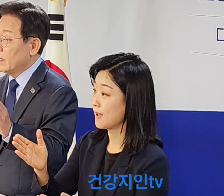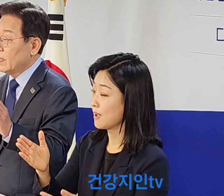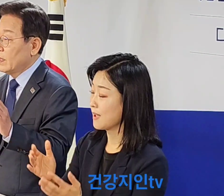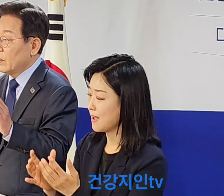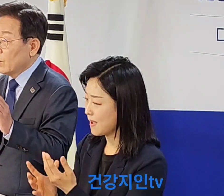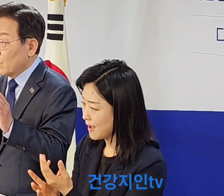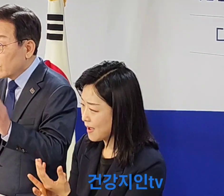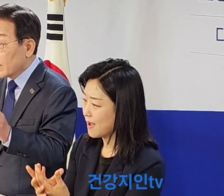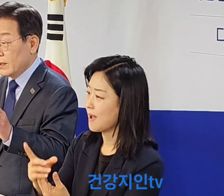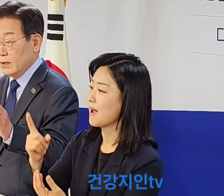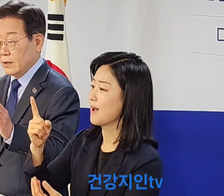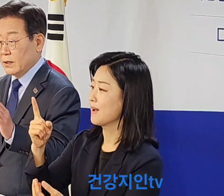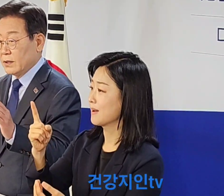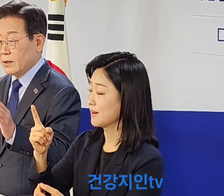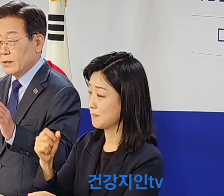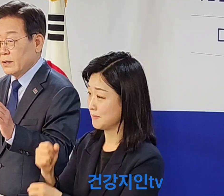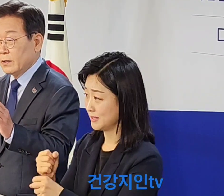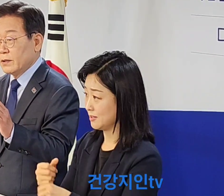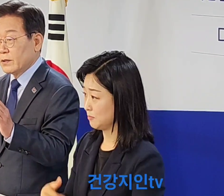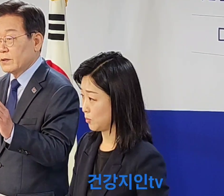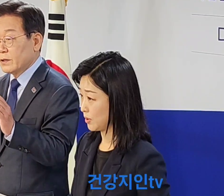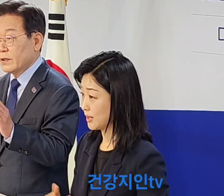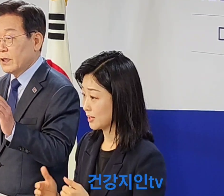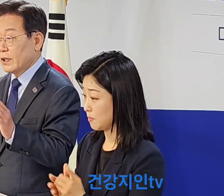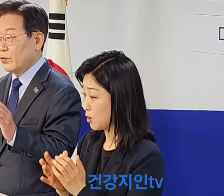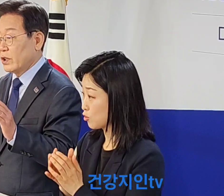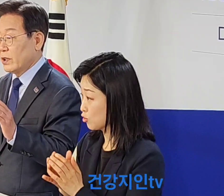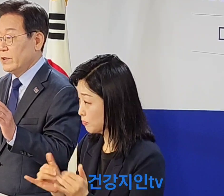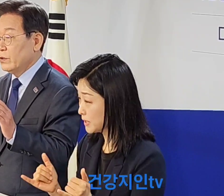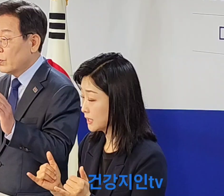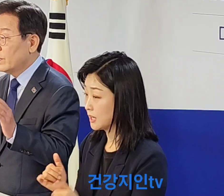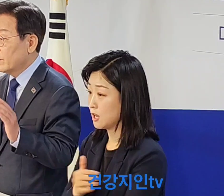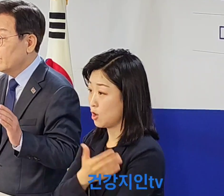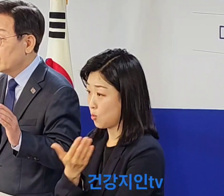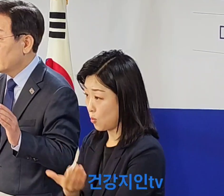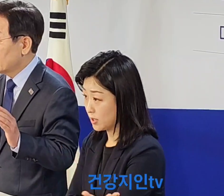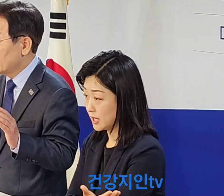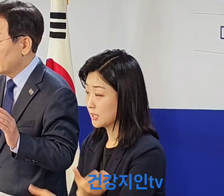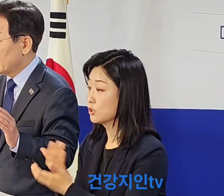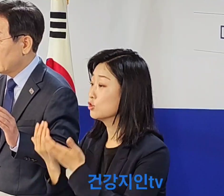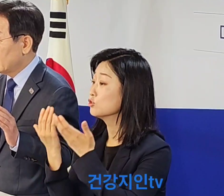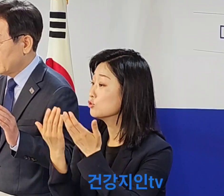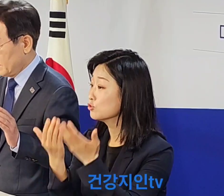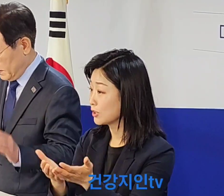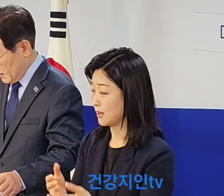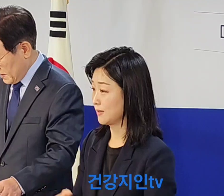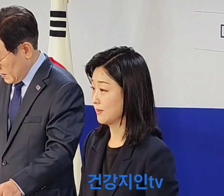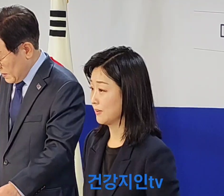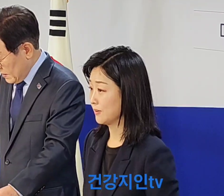국민이 권한을 더 적나라하게 표현하면 권력을 부여한 것입니다.